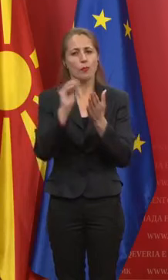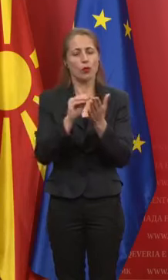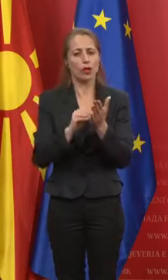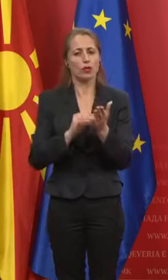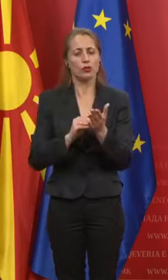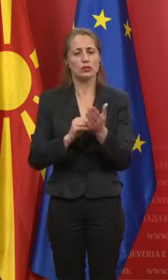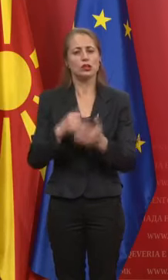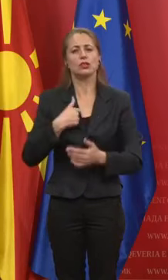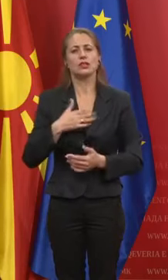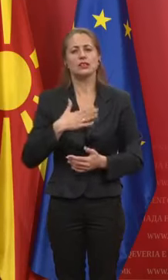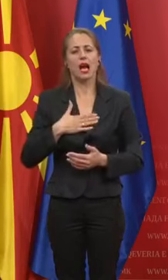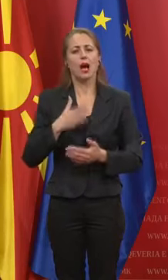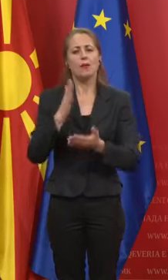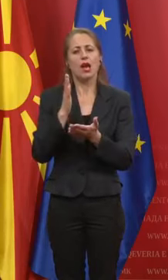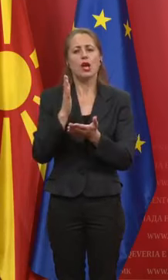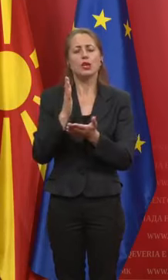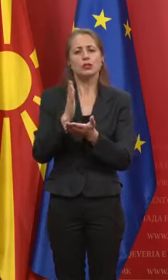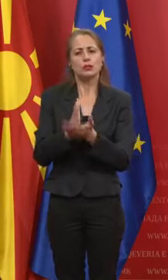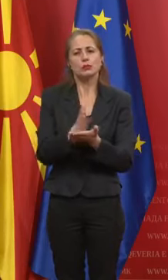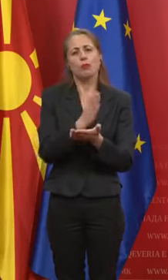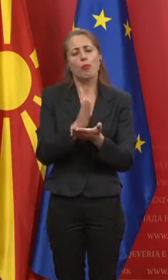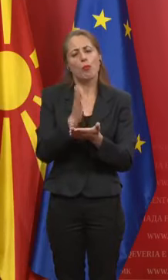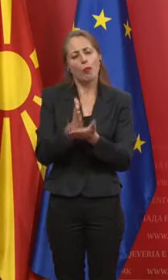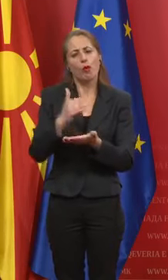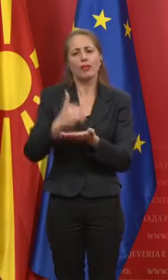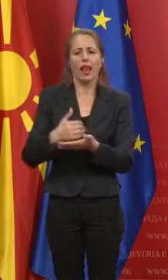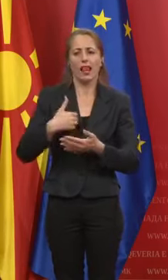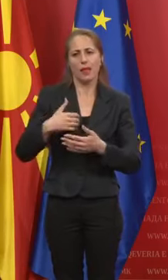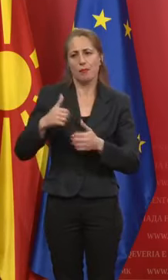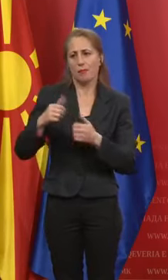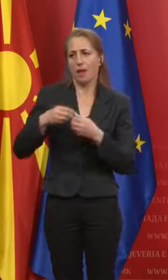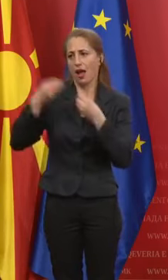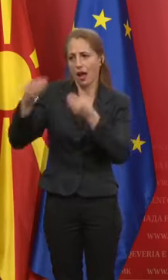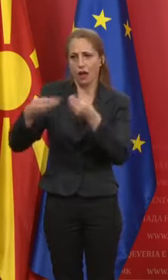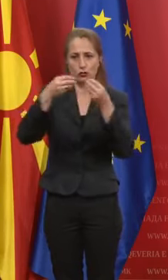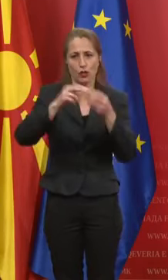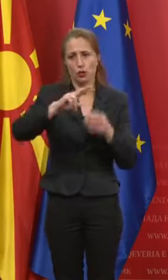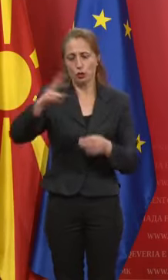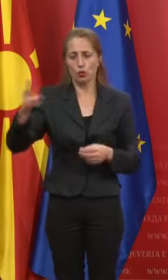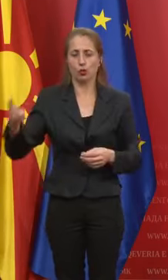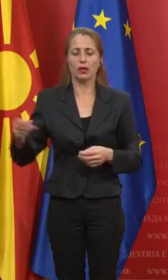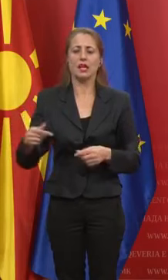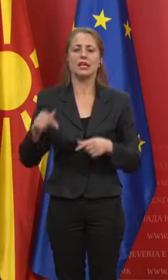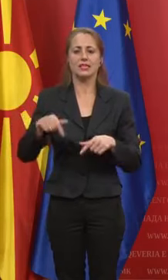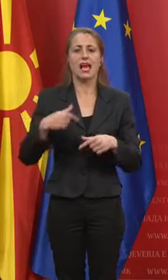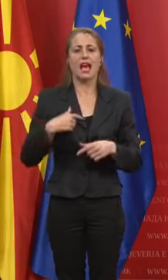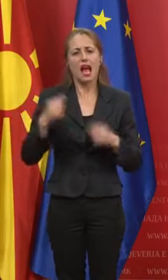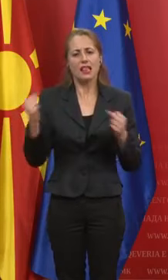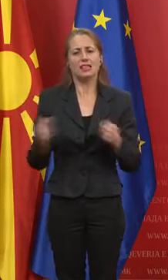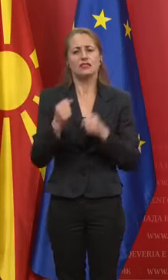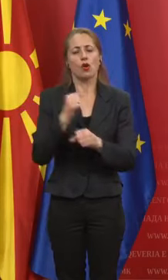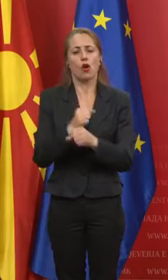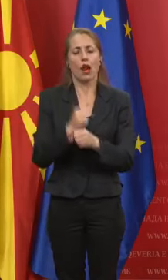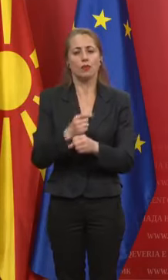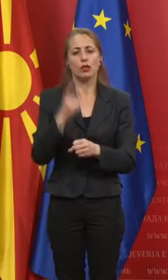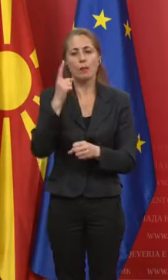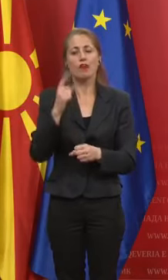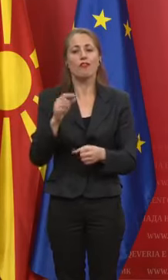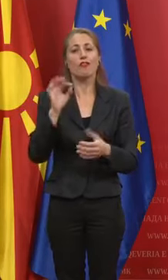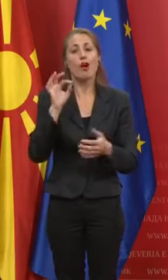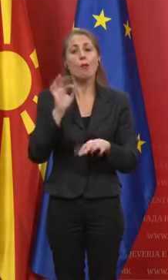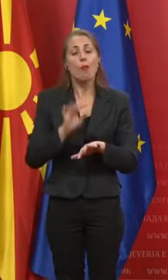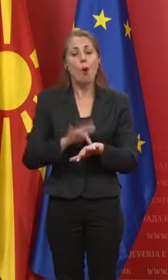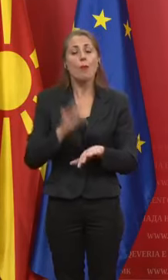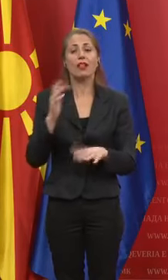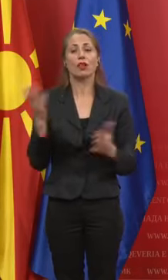меѓутоа сакаме да ги споделиме и во рамките на таа работна група. Така да сега во овој момент интензивно се работи, у првиот момент кога ќе